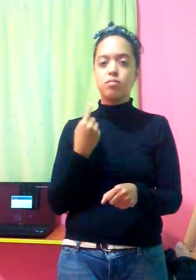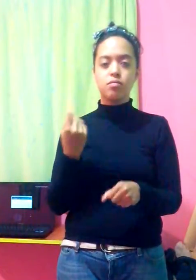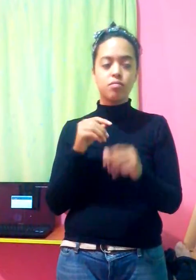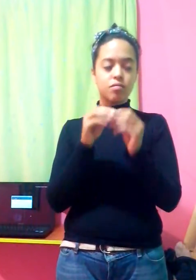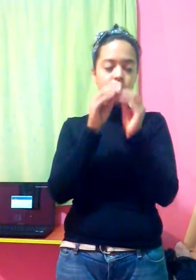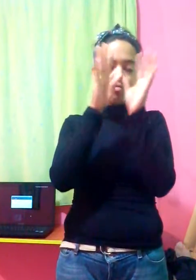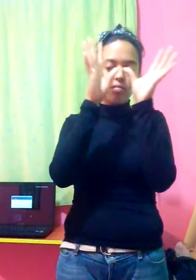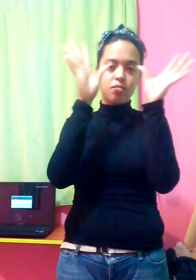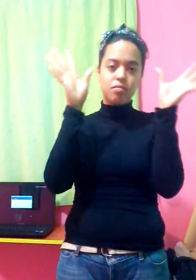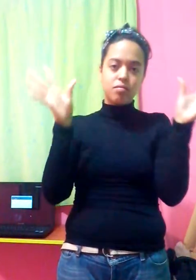campo, señora.